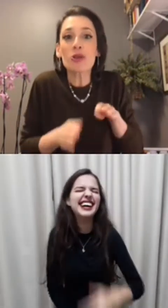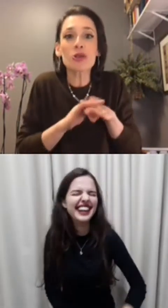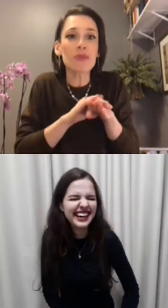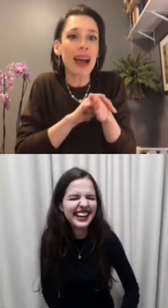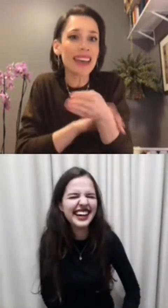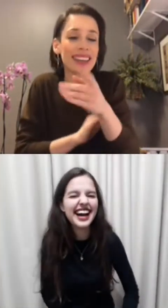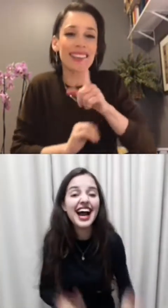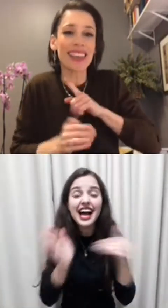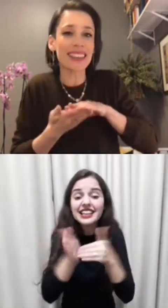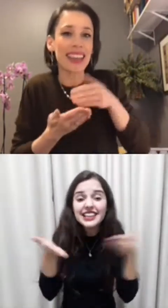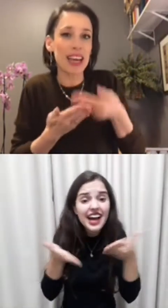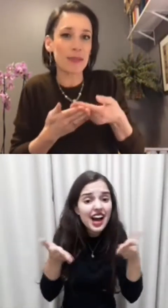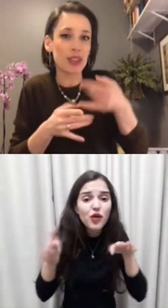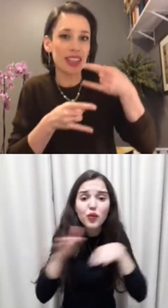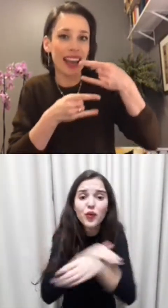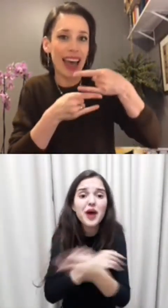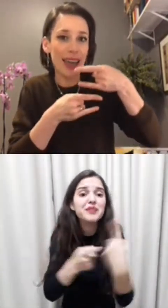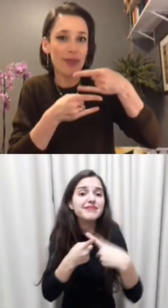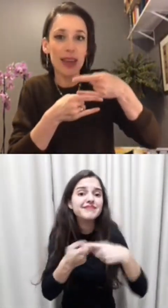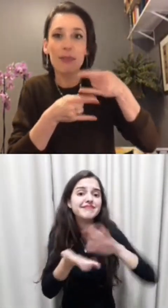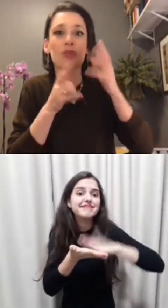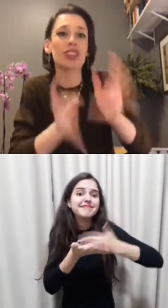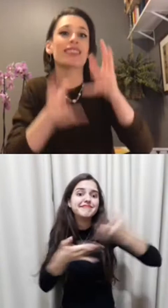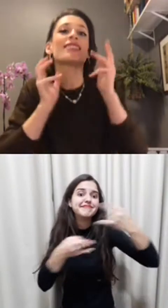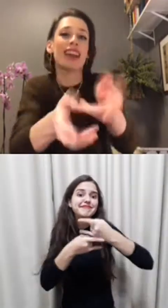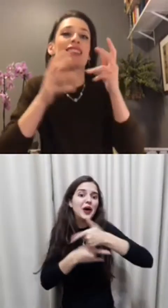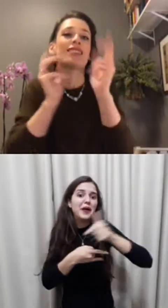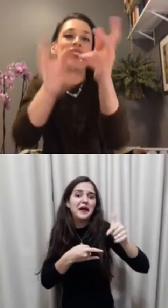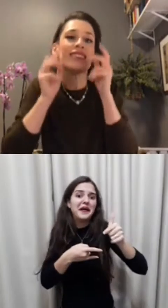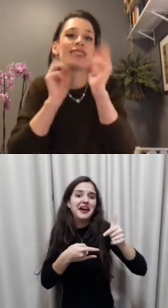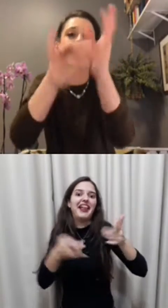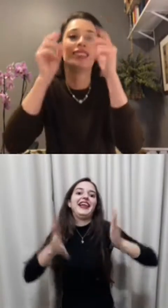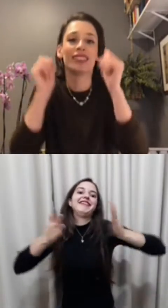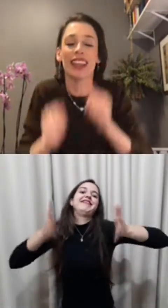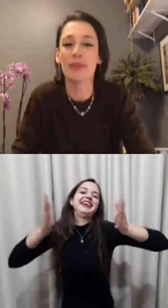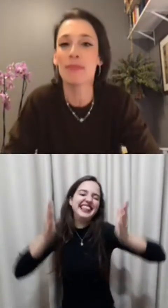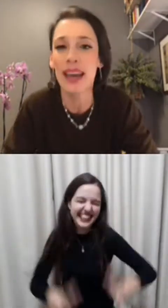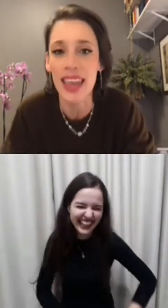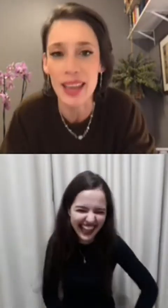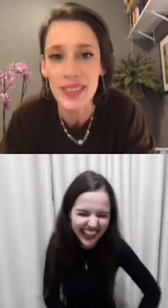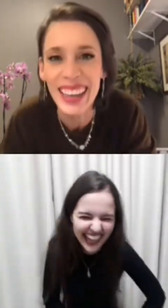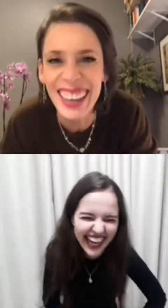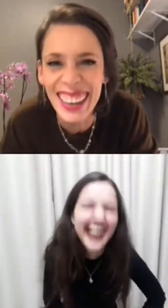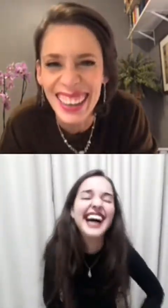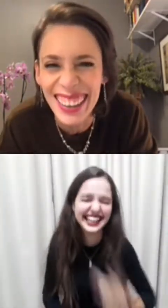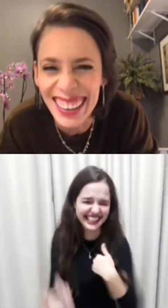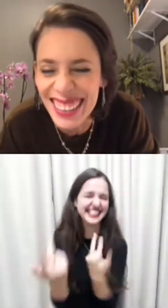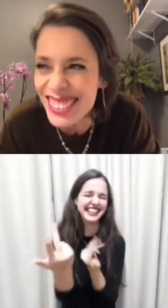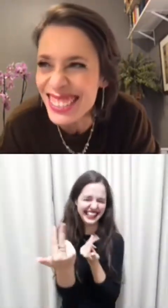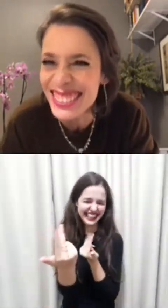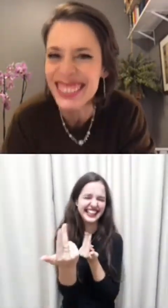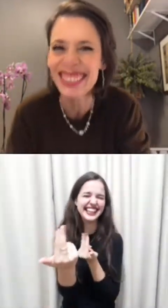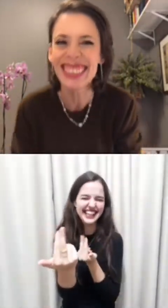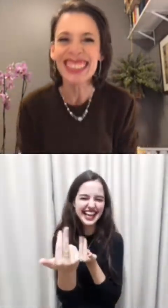tô acostumada que tem intérprete na live, aí a pessoa já sai sinalizando, né? Parei.